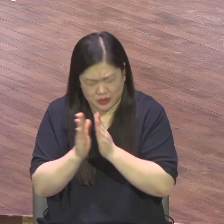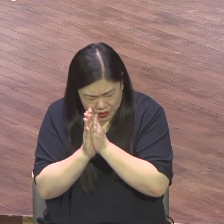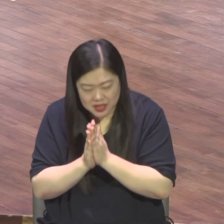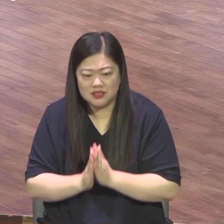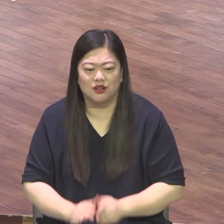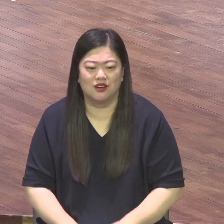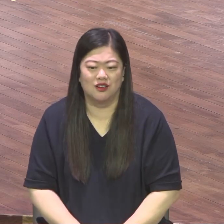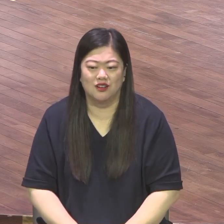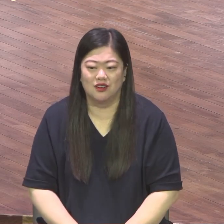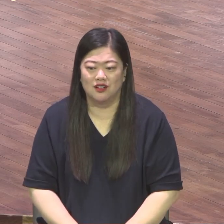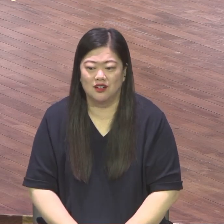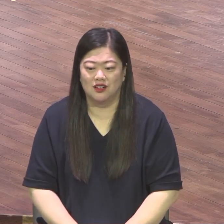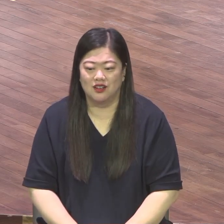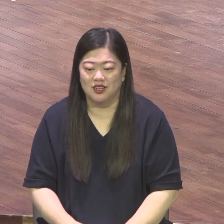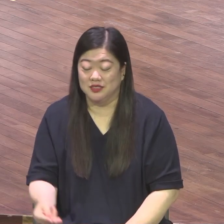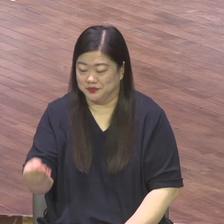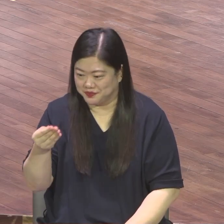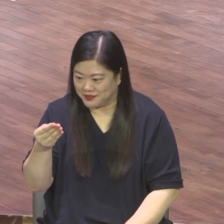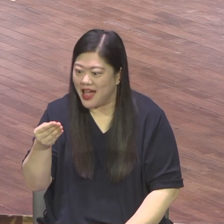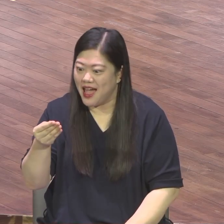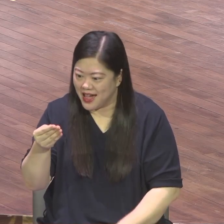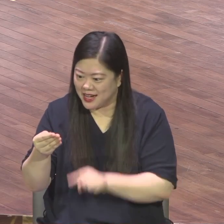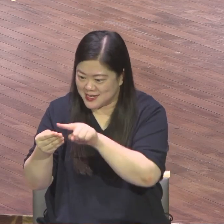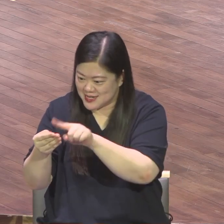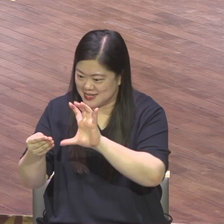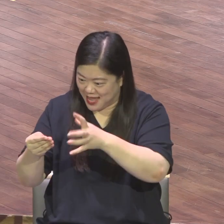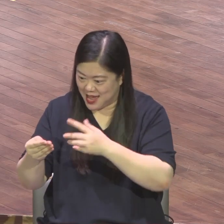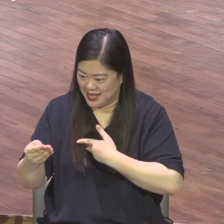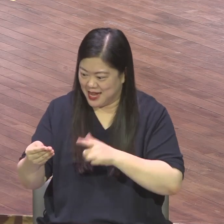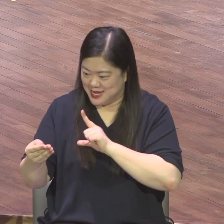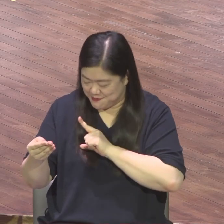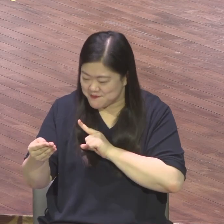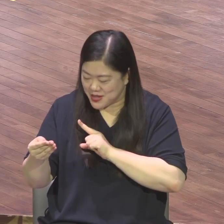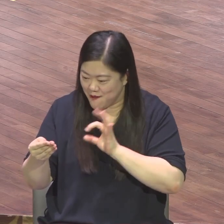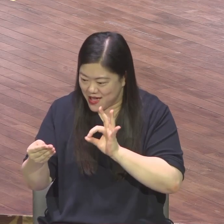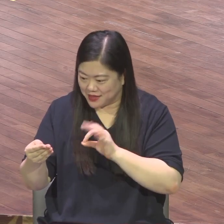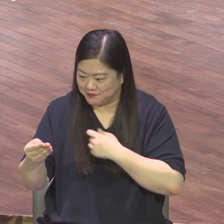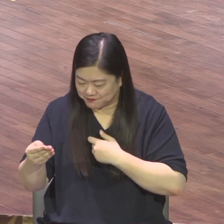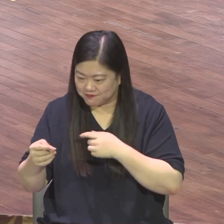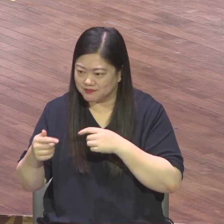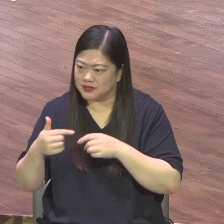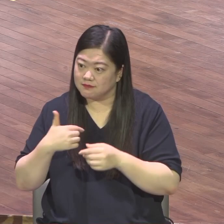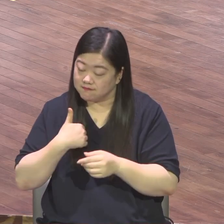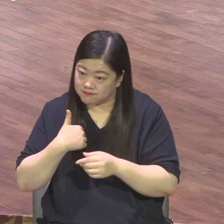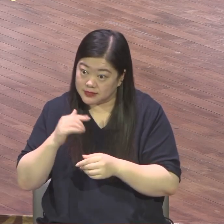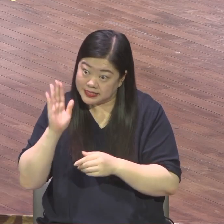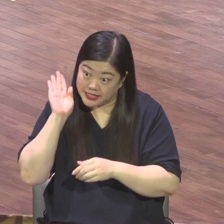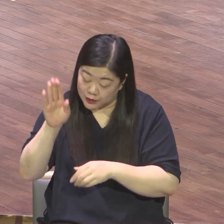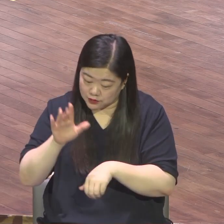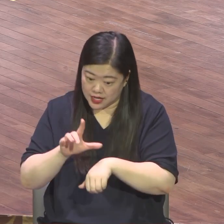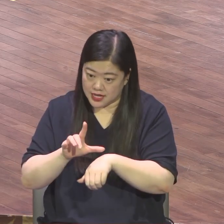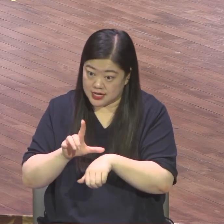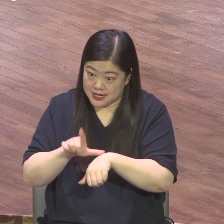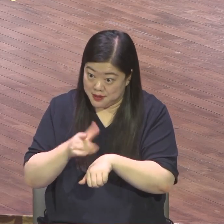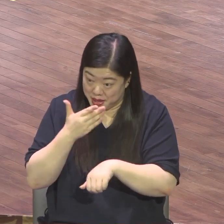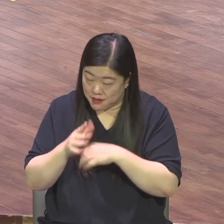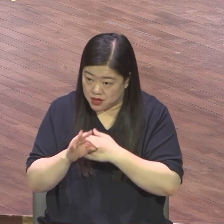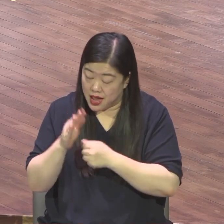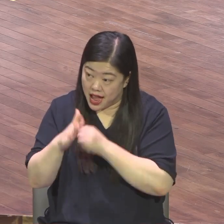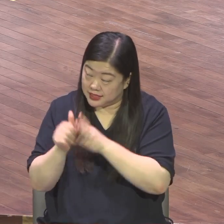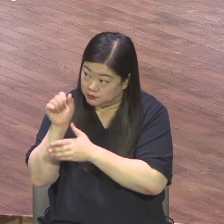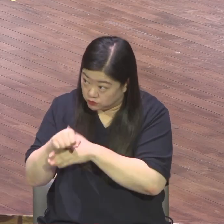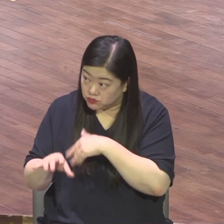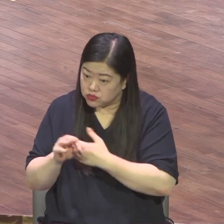상관없어요. 우리는 그냥 말씀 따라 땅끝 모든 족속 만민에게 기도하는 겁니다. 그냥 기도. 근데 베드로가 다른